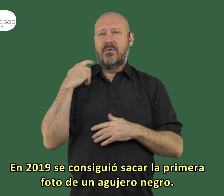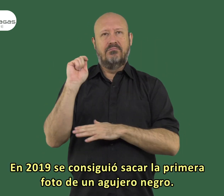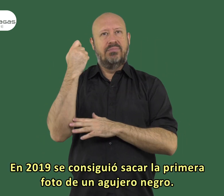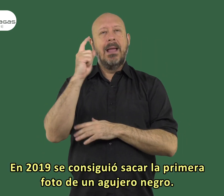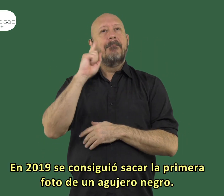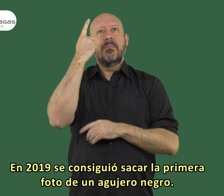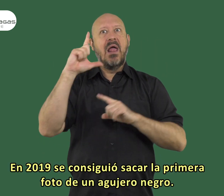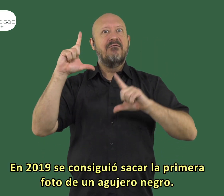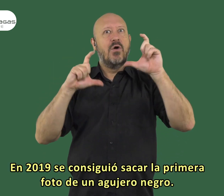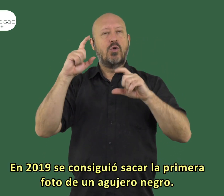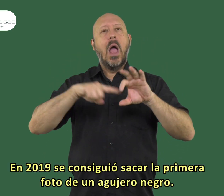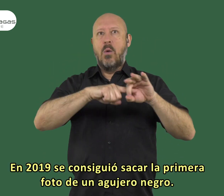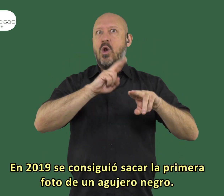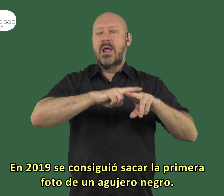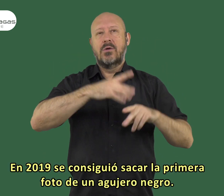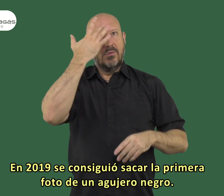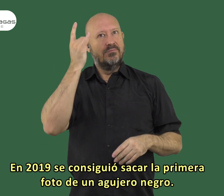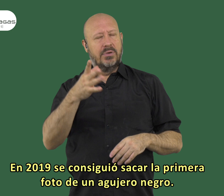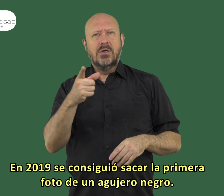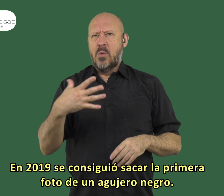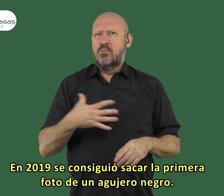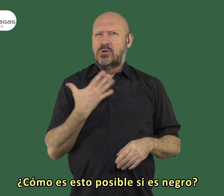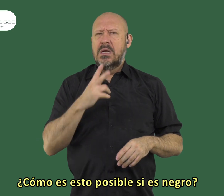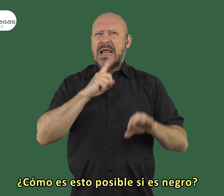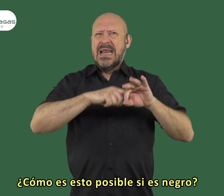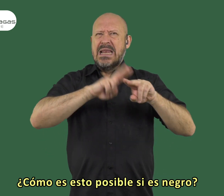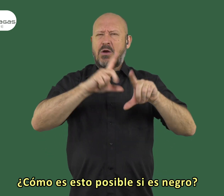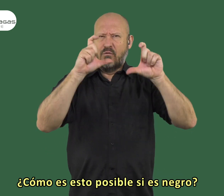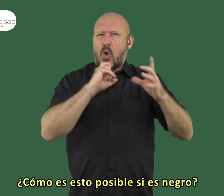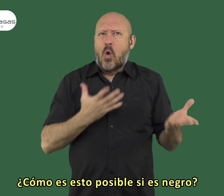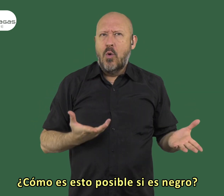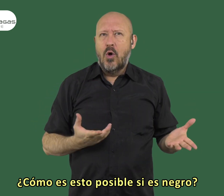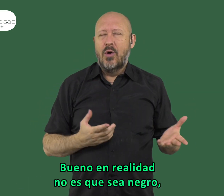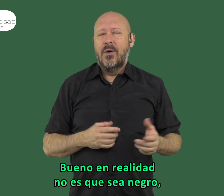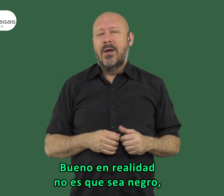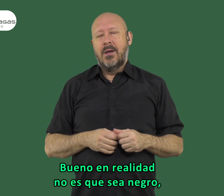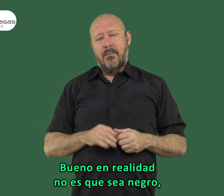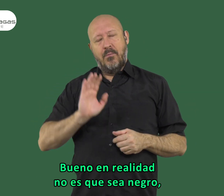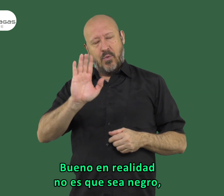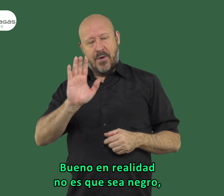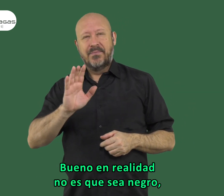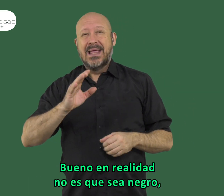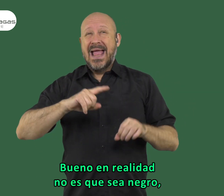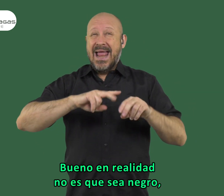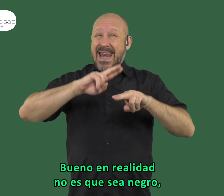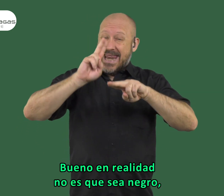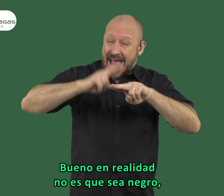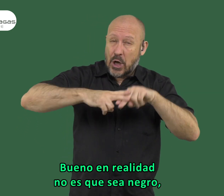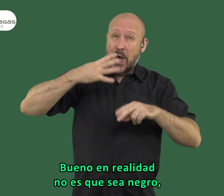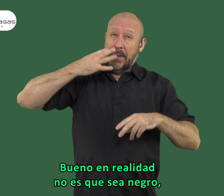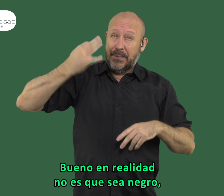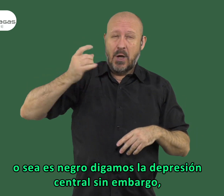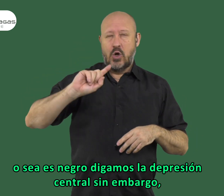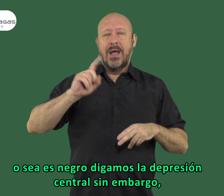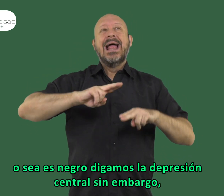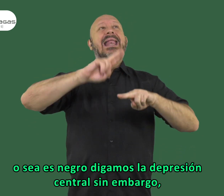2019 se consiguió sacar la primera foto de un agujero negro. ¿Cómo es esto posible si es negro? Bueno, en realidad no es que sea